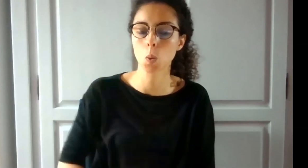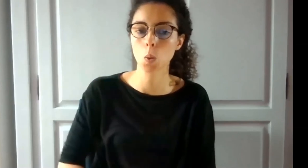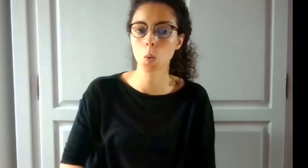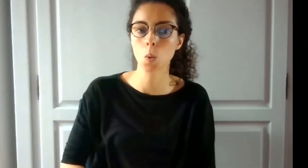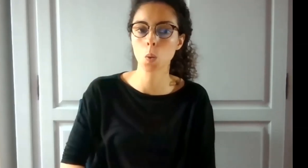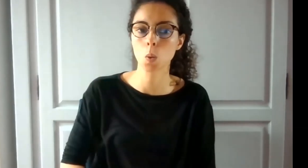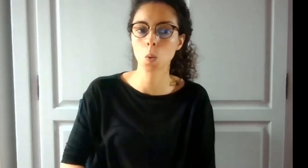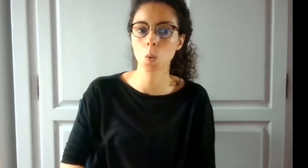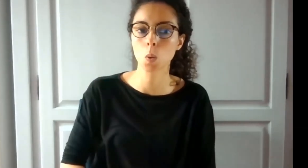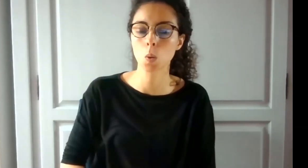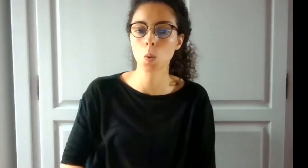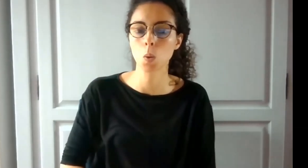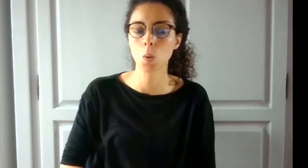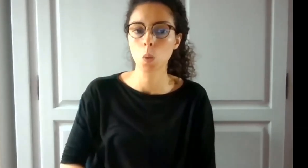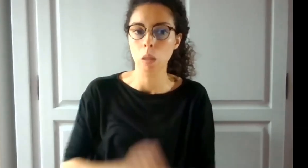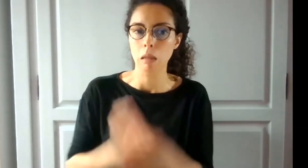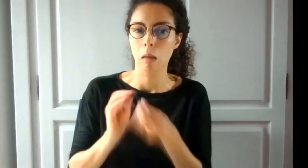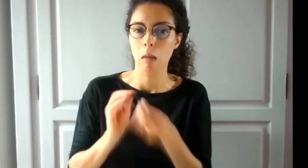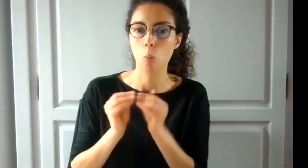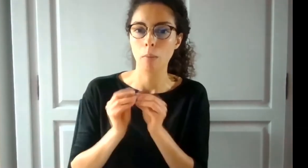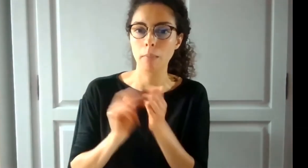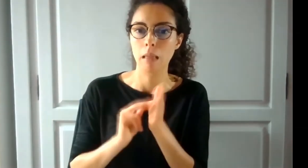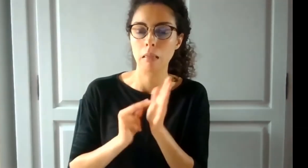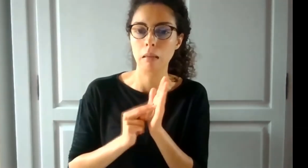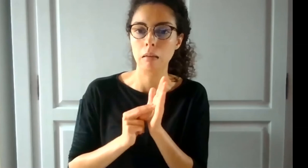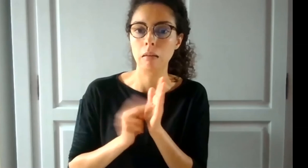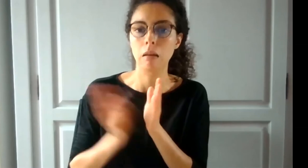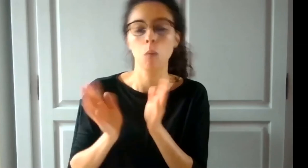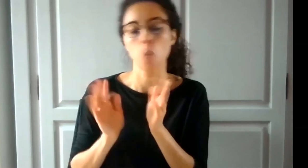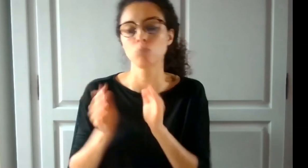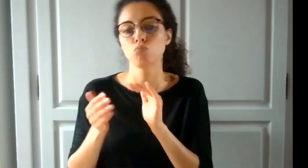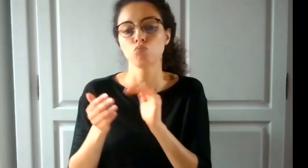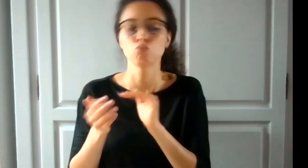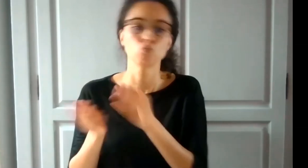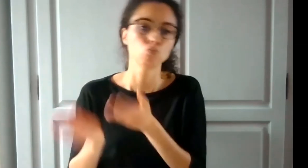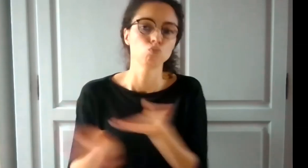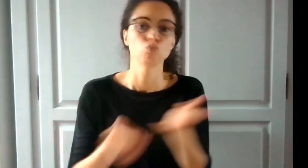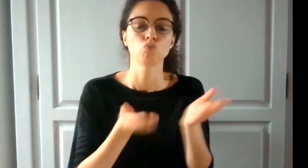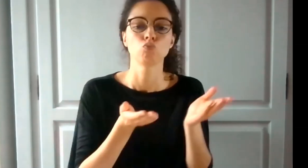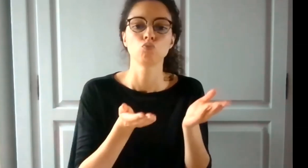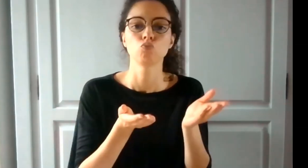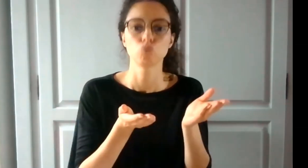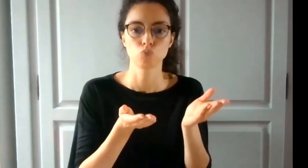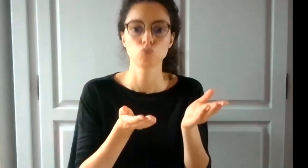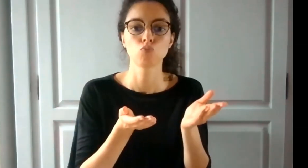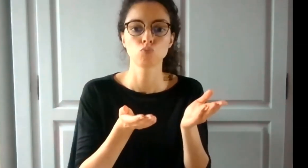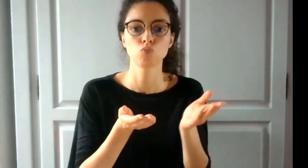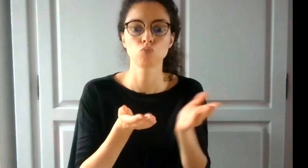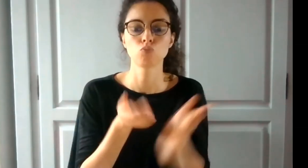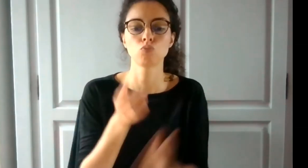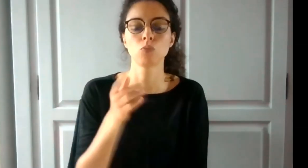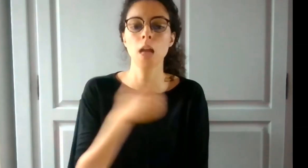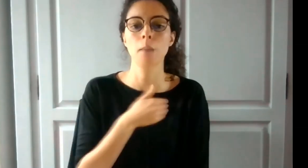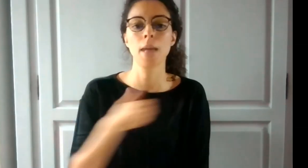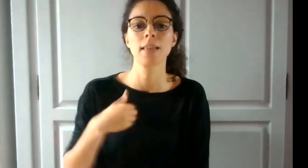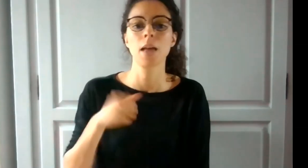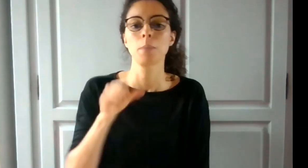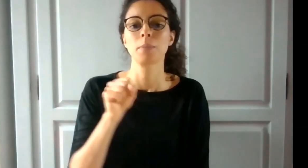Non, je crois qu'on a un petit souci. On va donner la parole peut-être à Christine Saventré, qui, me semble-t-il, a demandé la